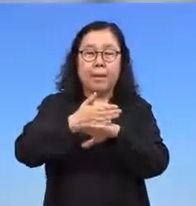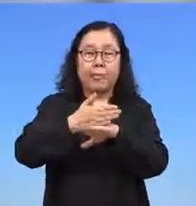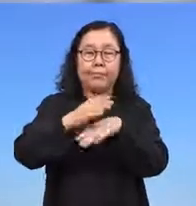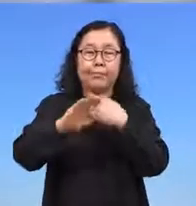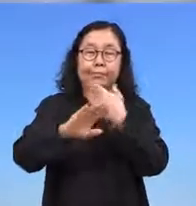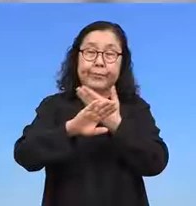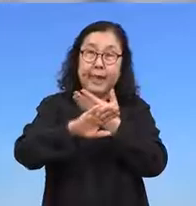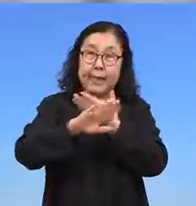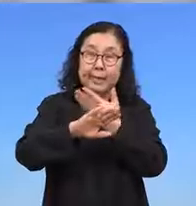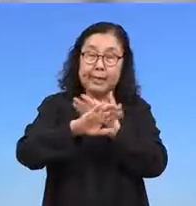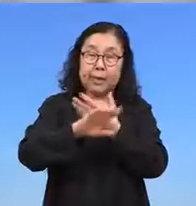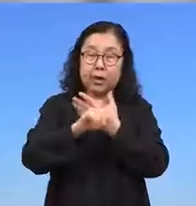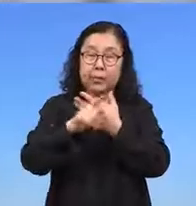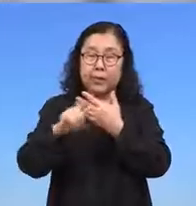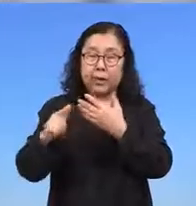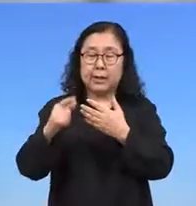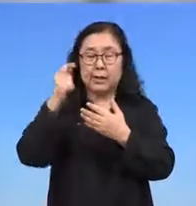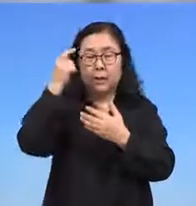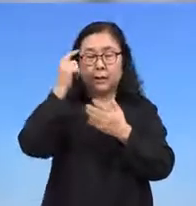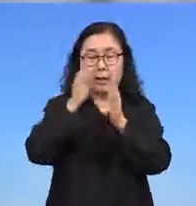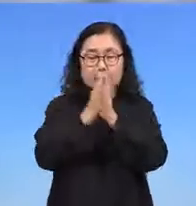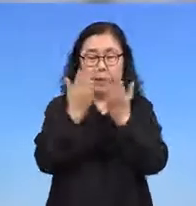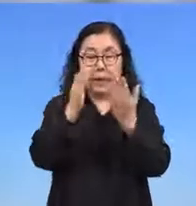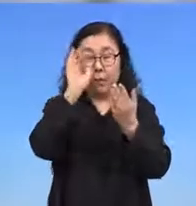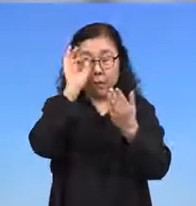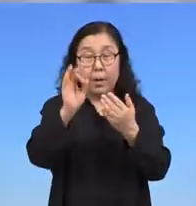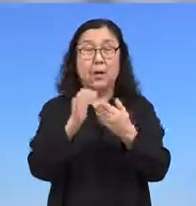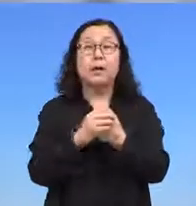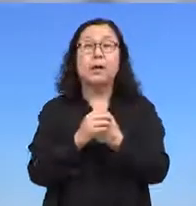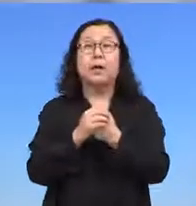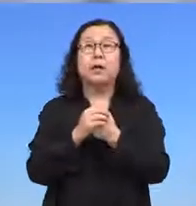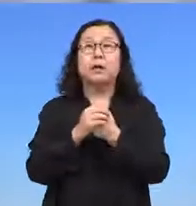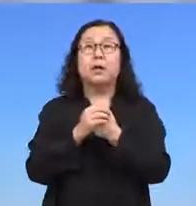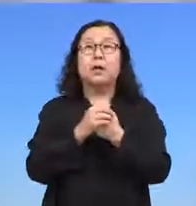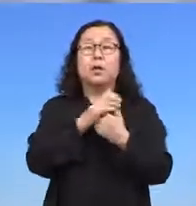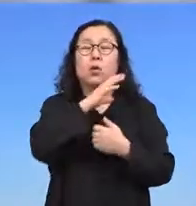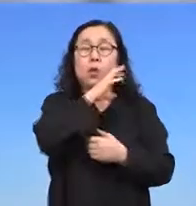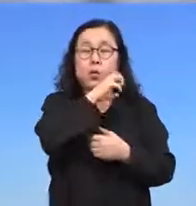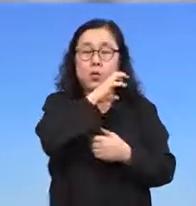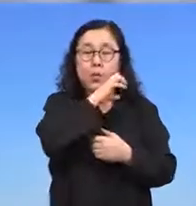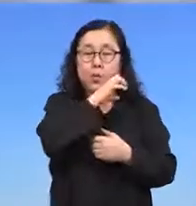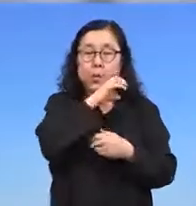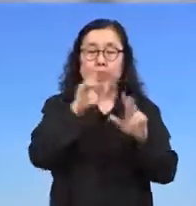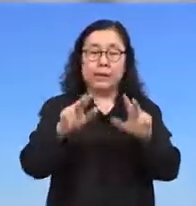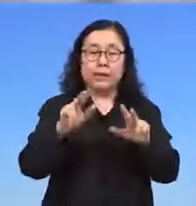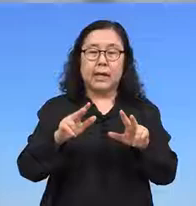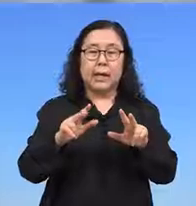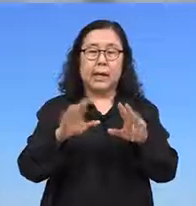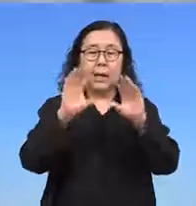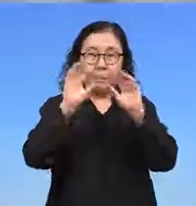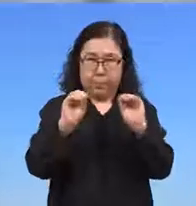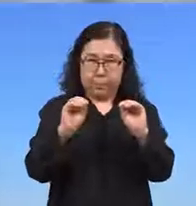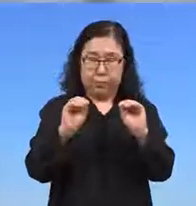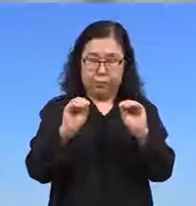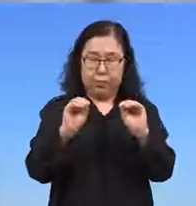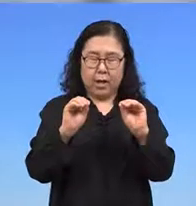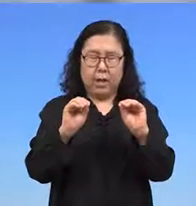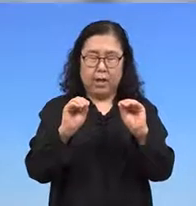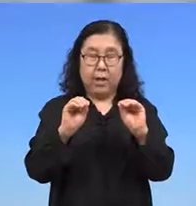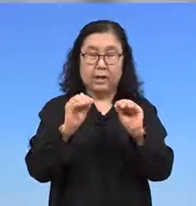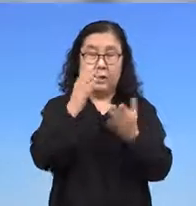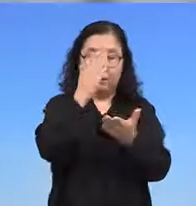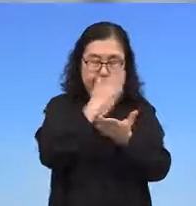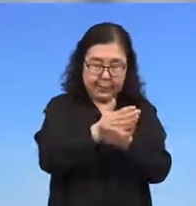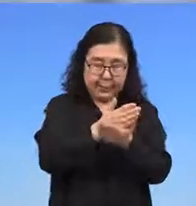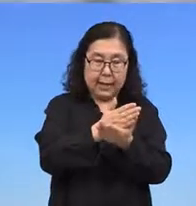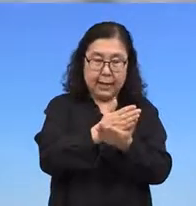감사하면 달라지는 것들, 이 제목의 책에 보면은요, 저자가 그 불평은 이제 그만, 이런